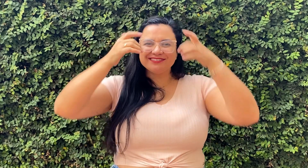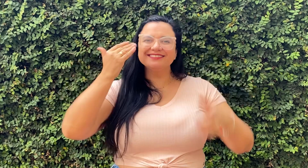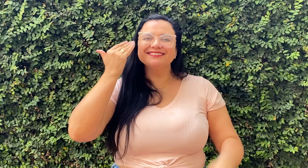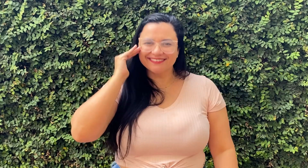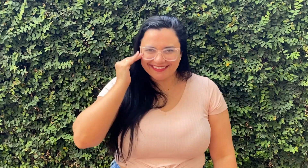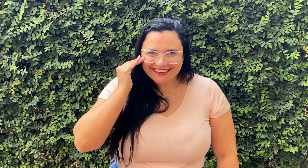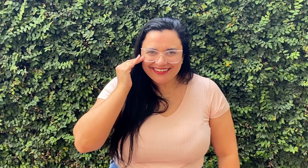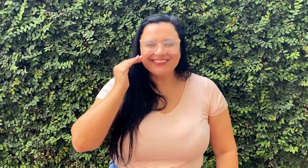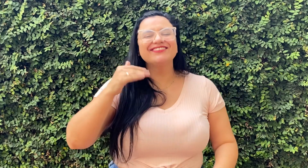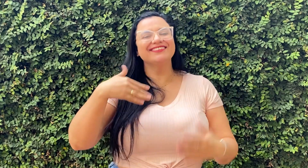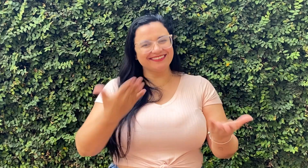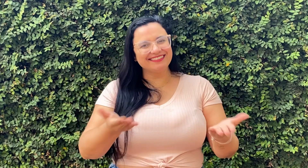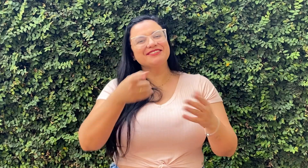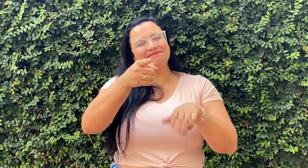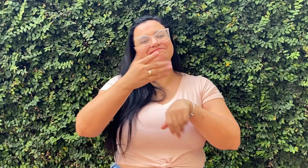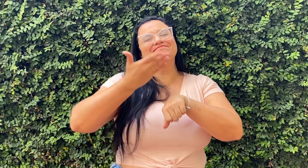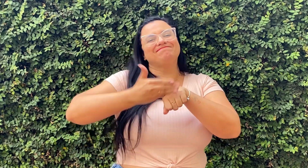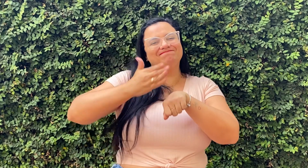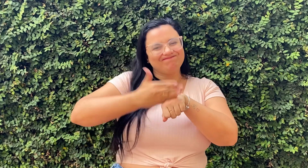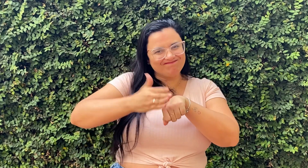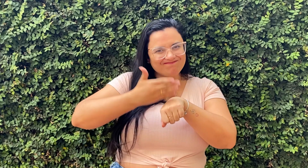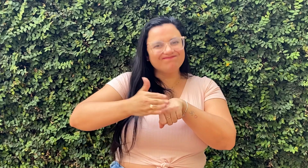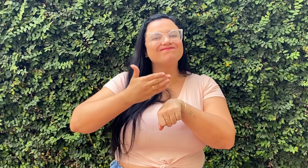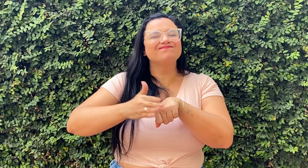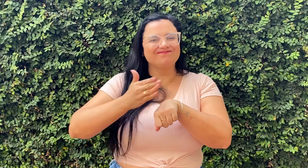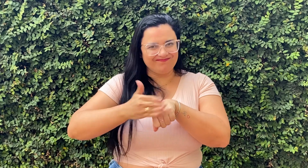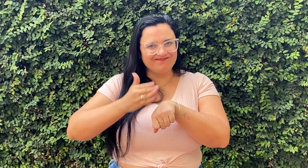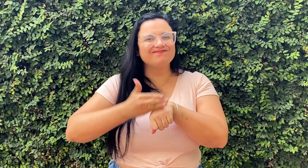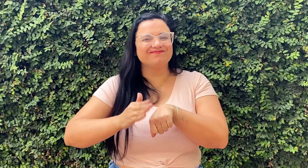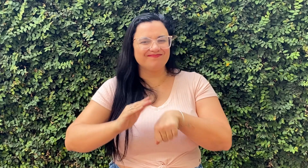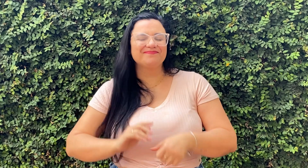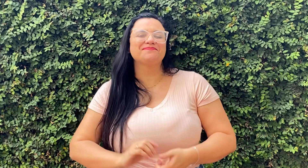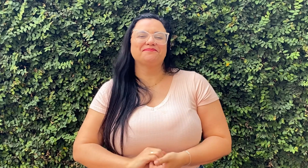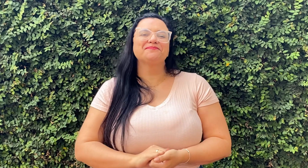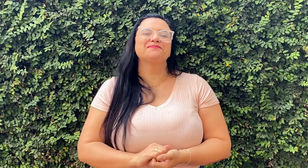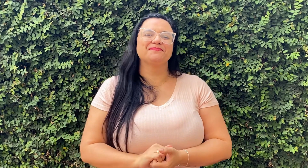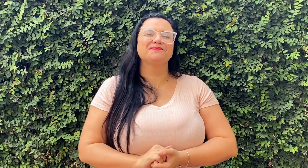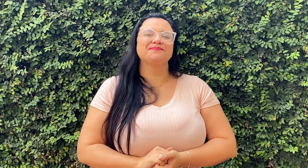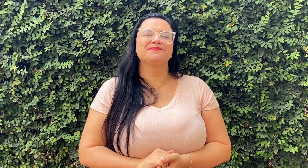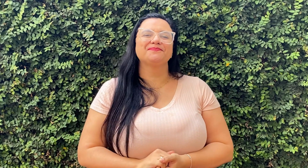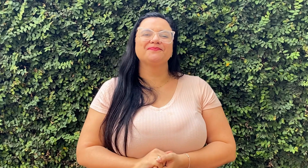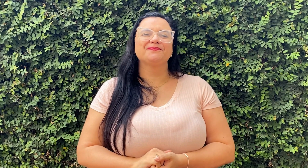Então, é o local que eu faço o sinal. Então, você vai treinando e vai entendendo esse processo.